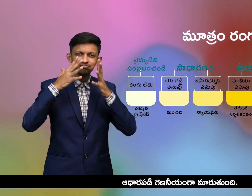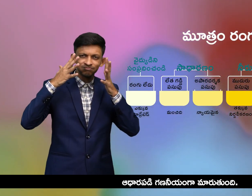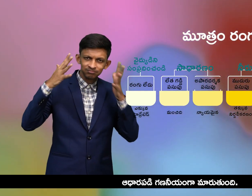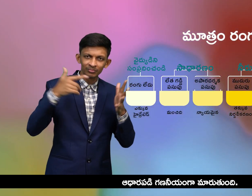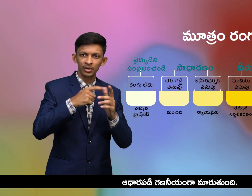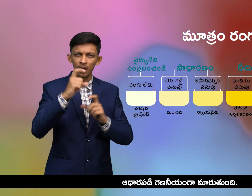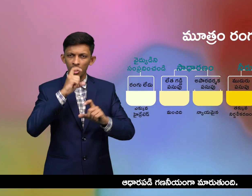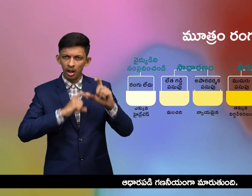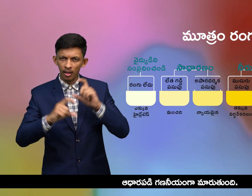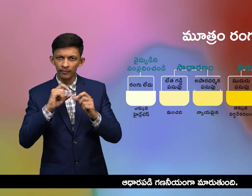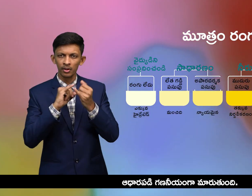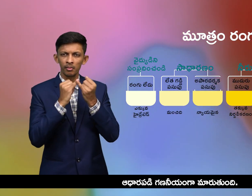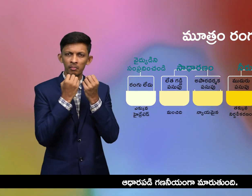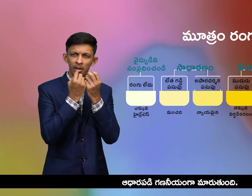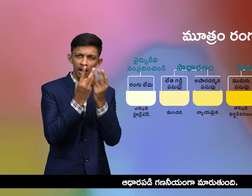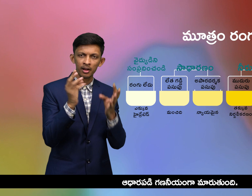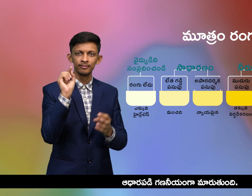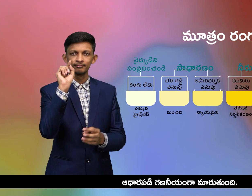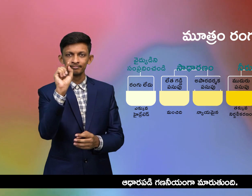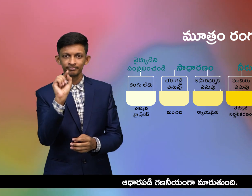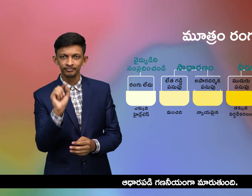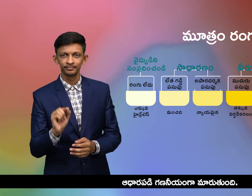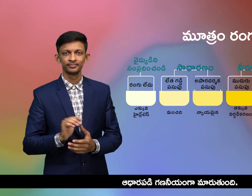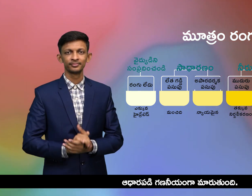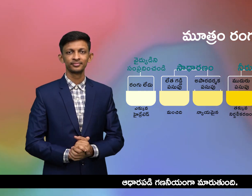ఆధారపడి గణనీయంగా మారుతుంది.